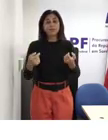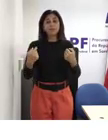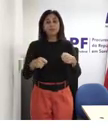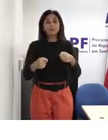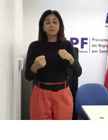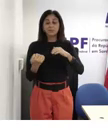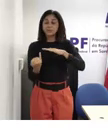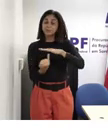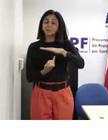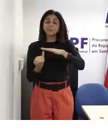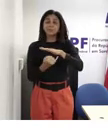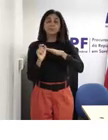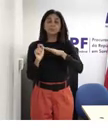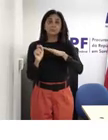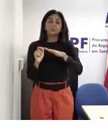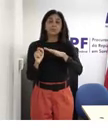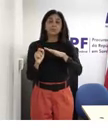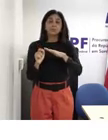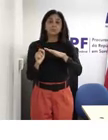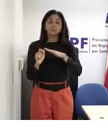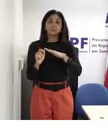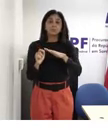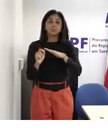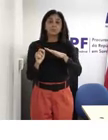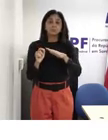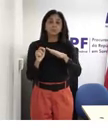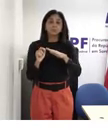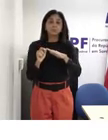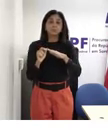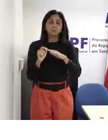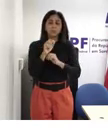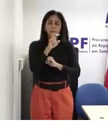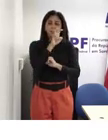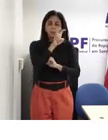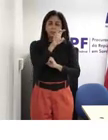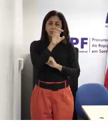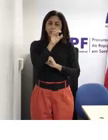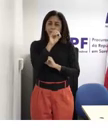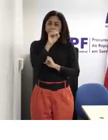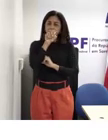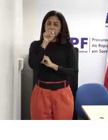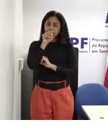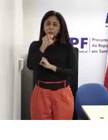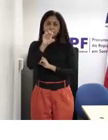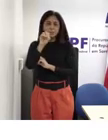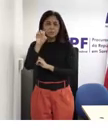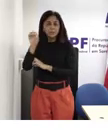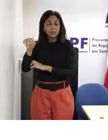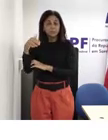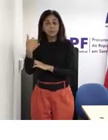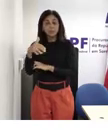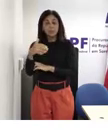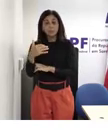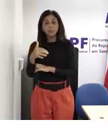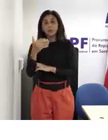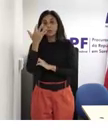campanha números estimando que por ano 500.000 crianças adolescentes são vítimas de abuso ou